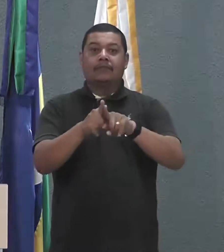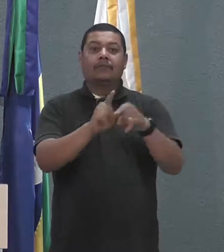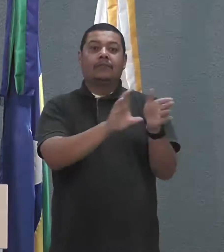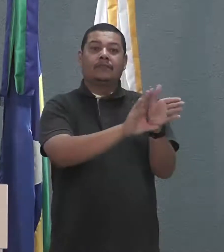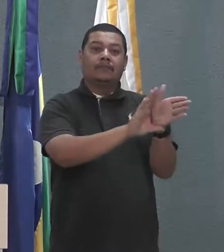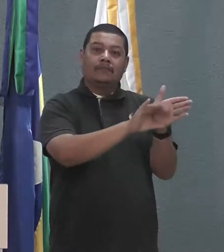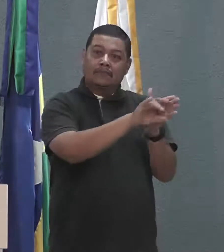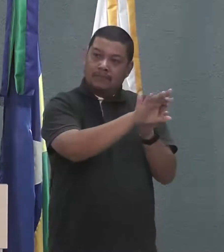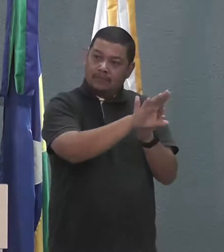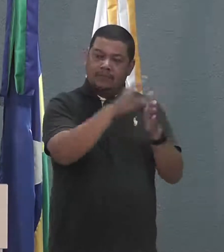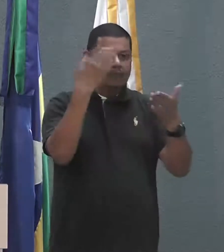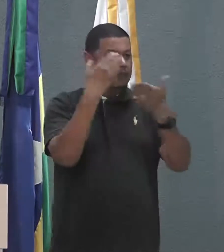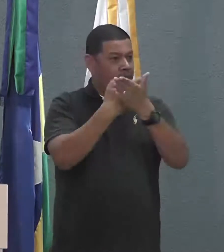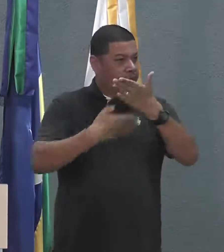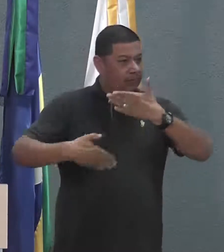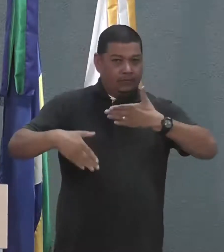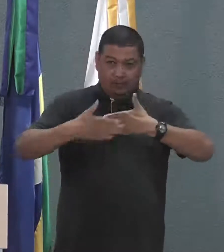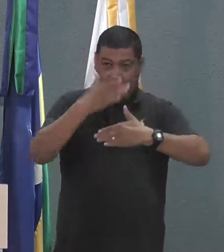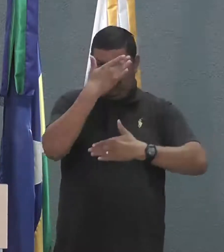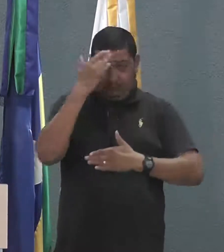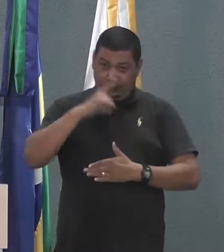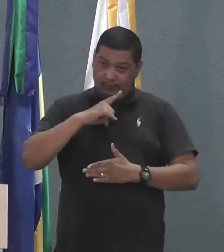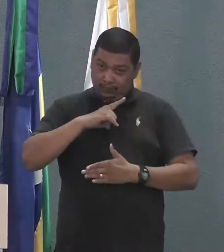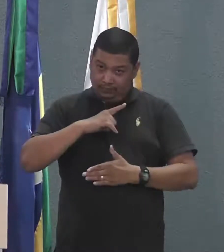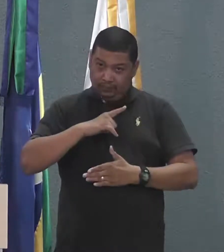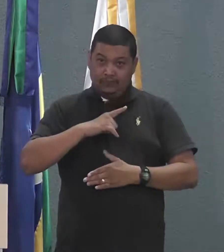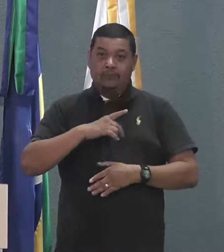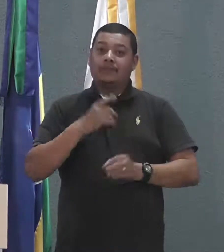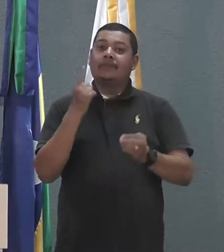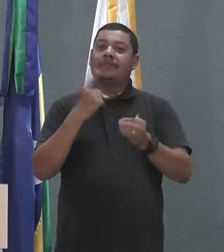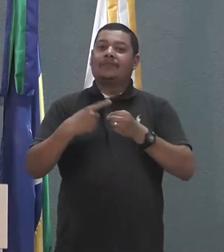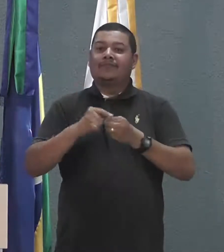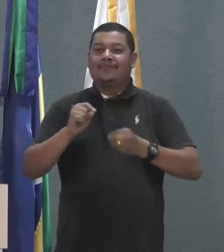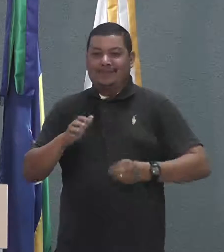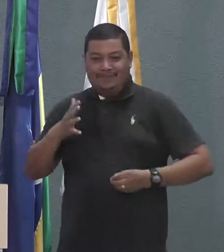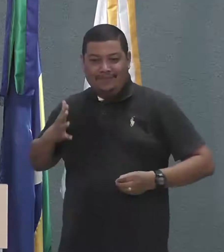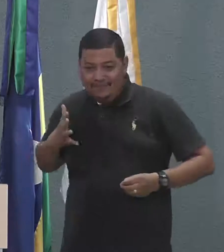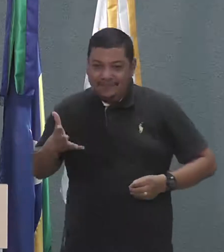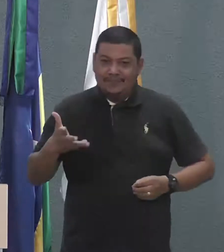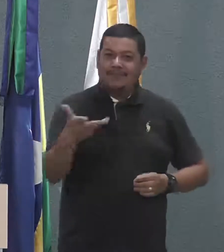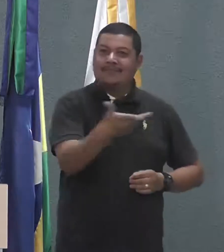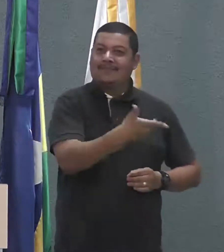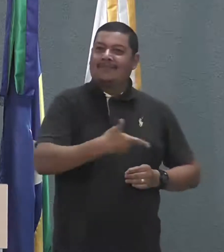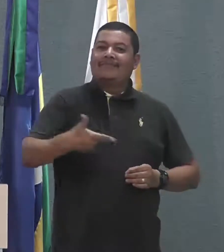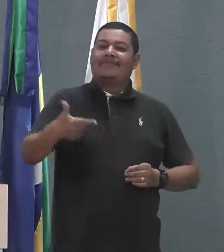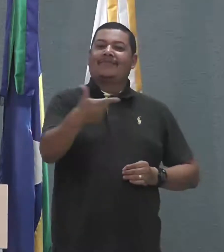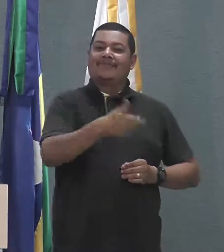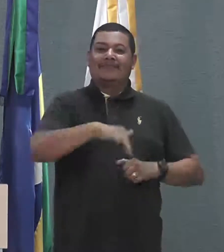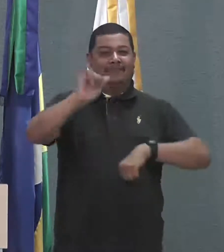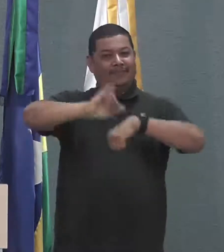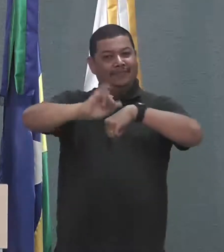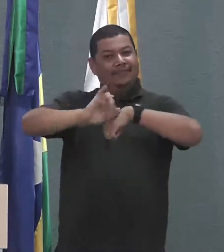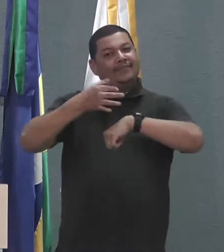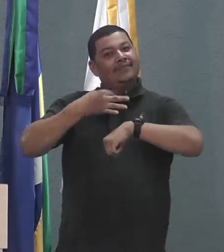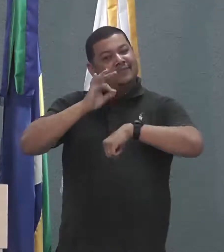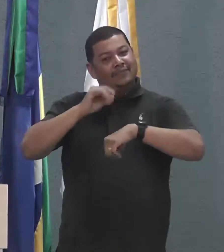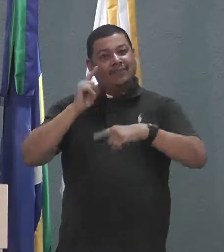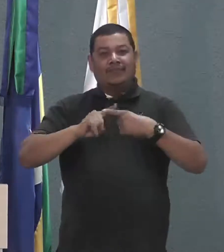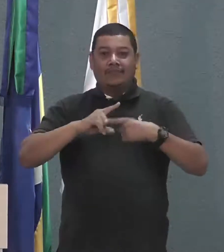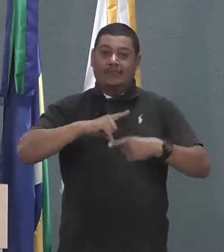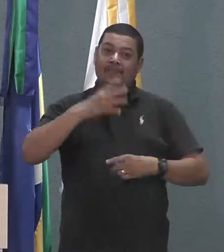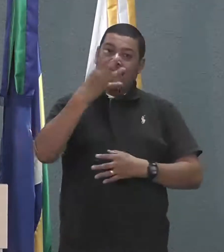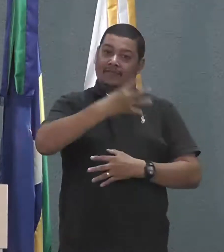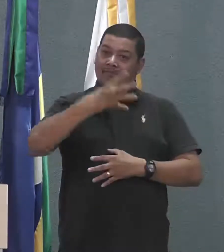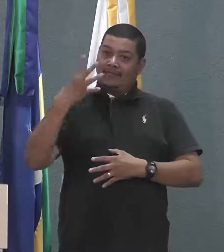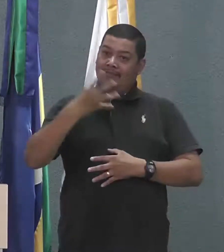Cacoal e toda a população dessa cidade maravilhosa, capital do café, pelos 44 anos de